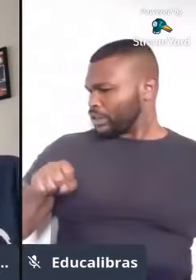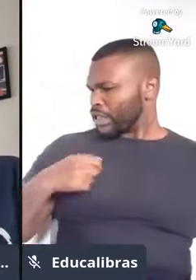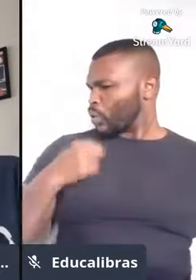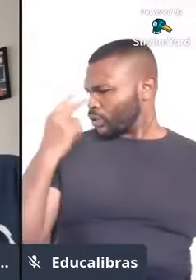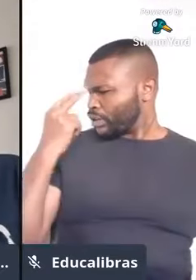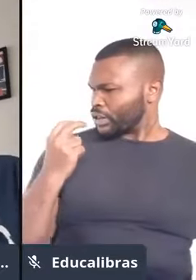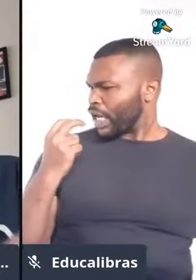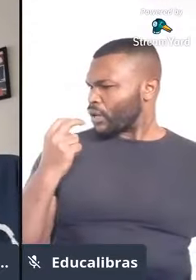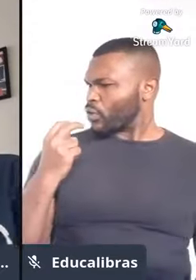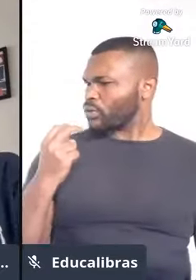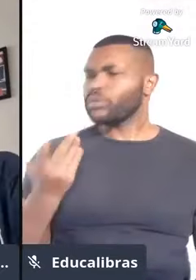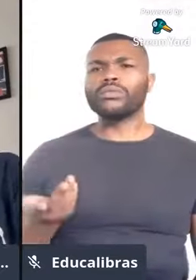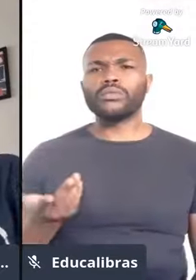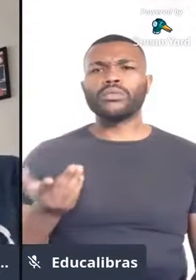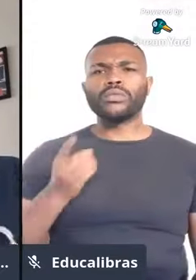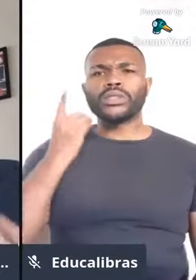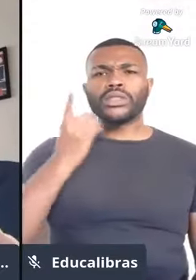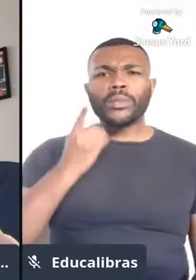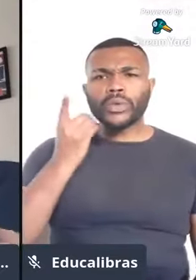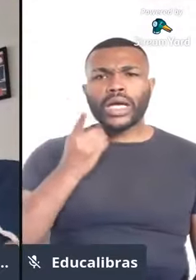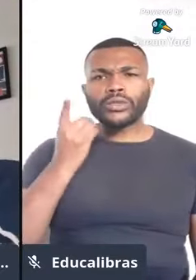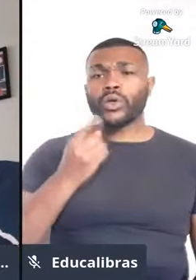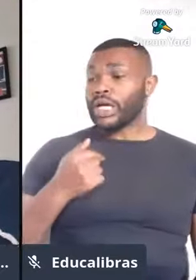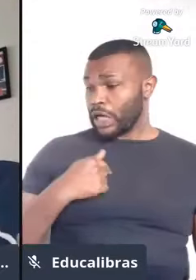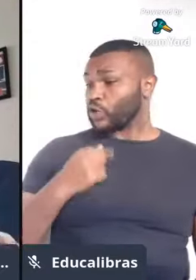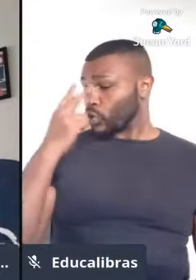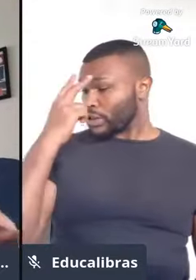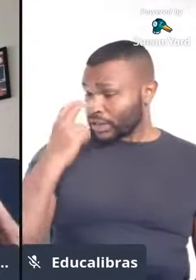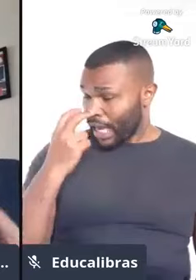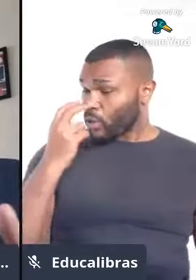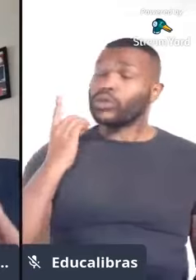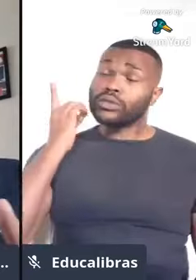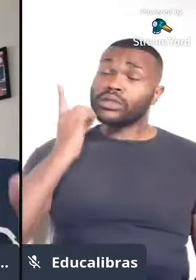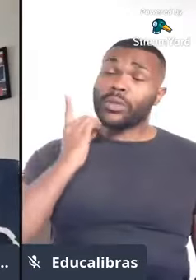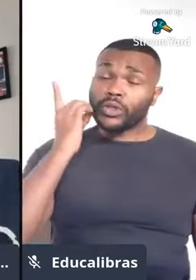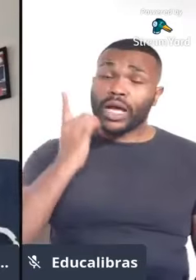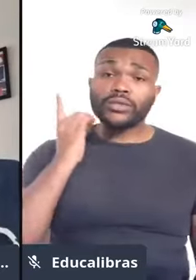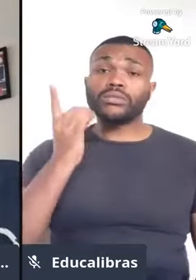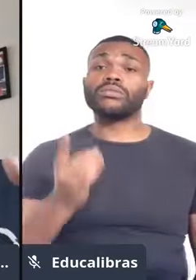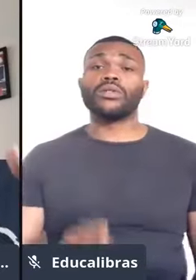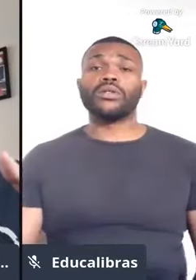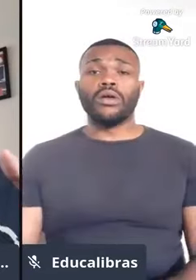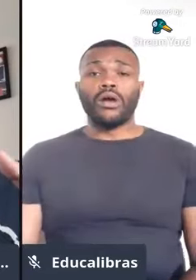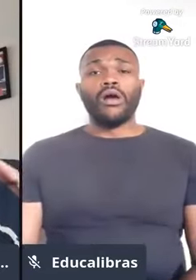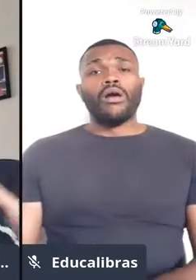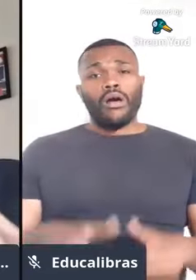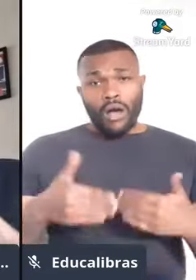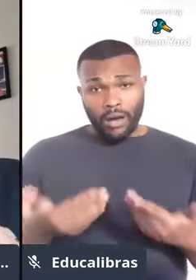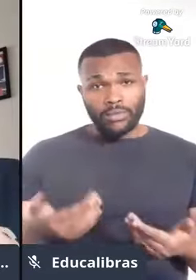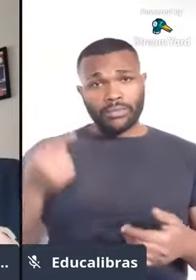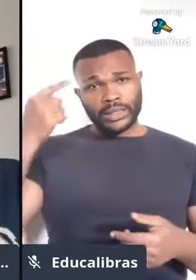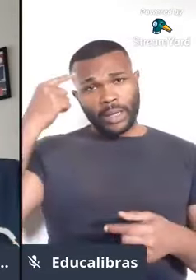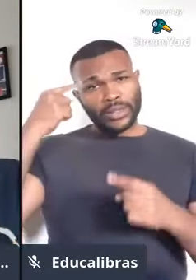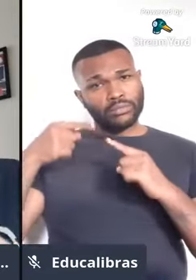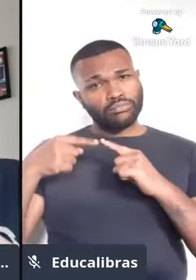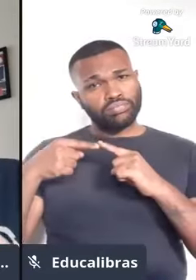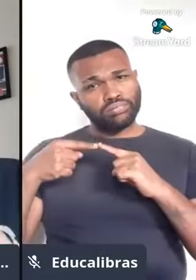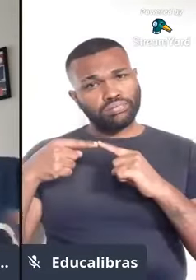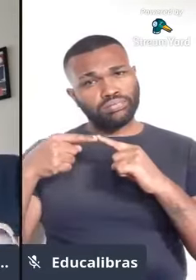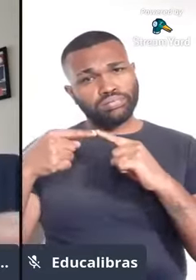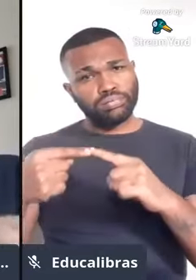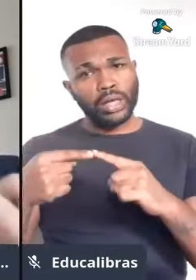deputado. Né? Ele é um deputado cego. Ele é um cego que virou deputado. Então, assim, só para concluir esse pensamento, o que falta, na